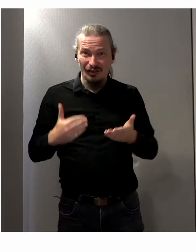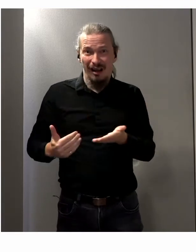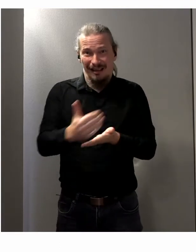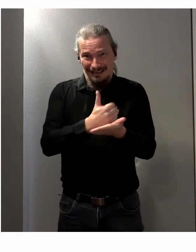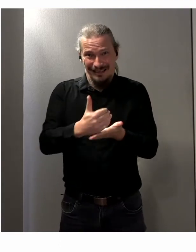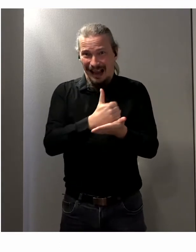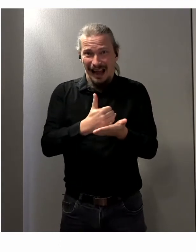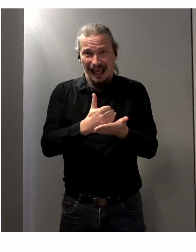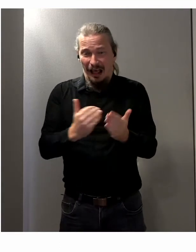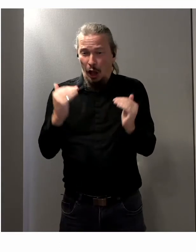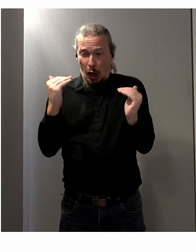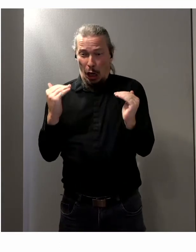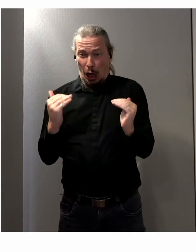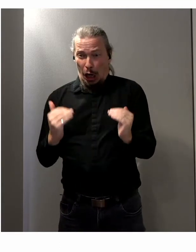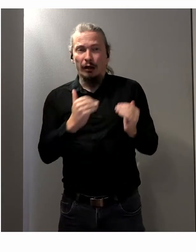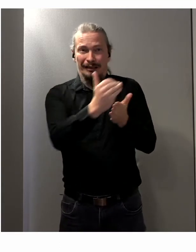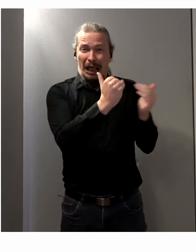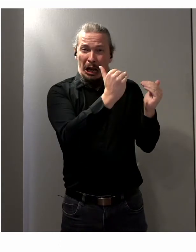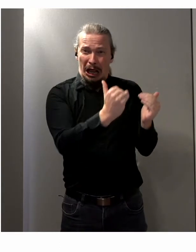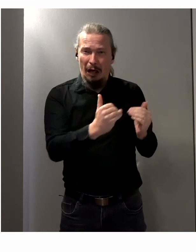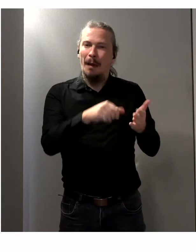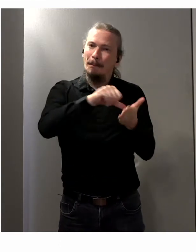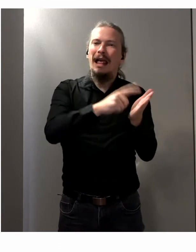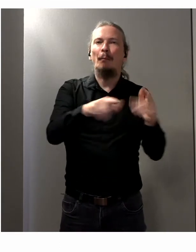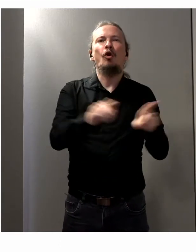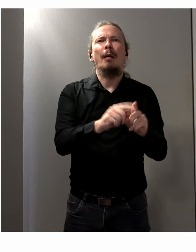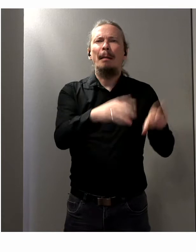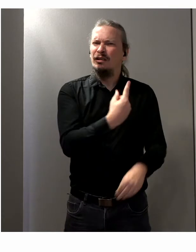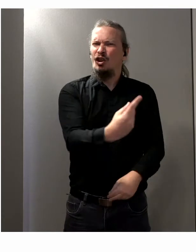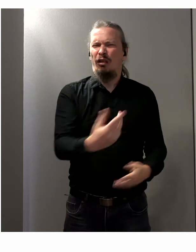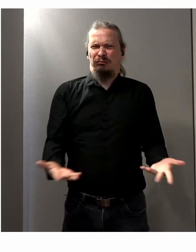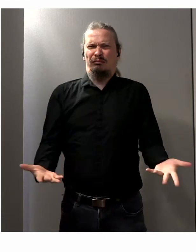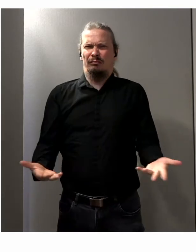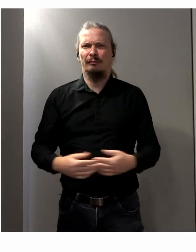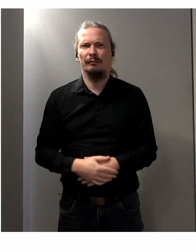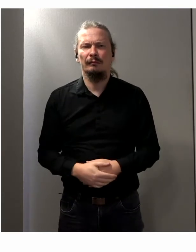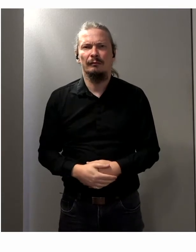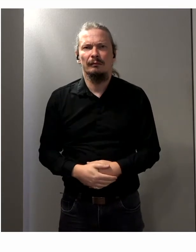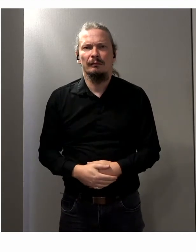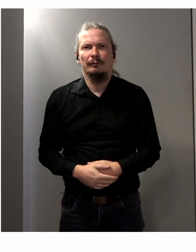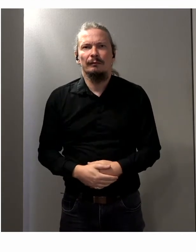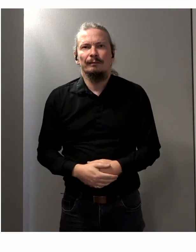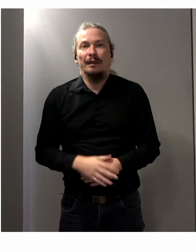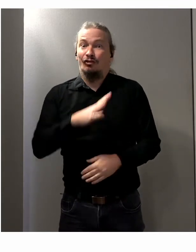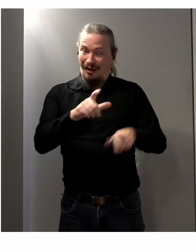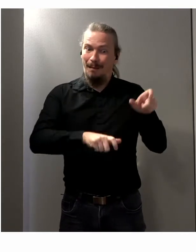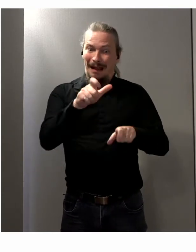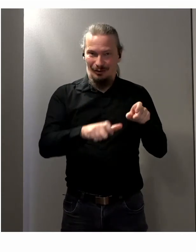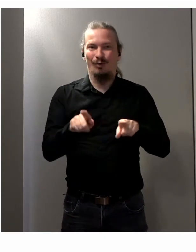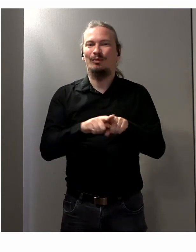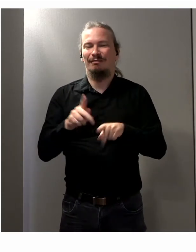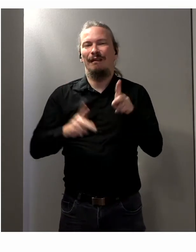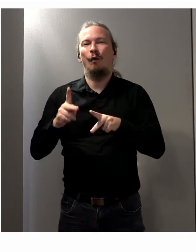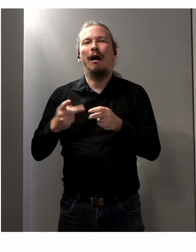revenus et elle doit malgré tout payer ses impôts comme si elle vivait seule. Et donc, ces bénéficiaires, en plus, renoncent la plupart du temps à un certain nombre de biens et de